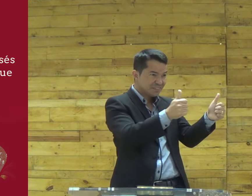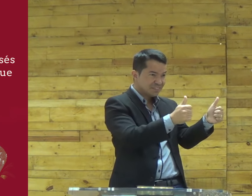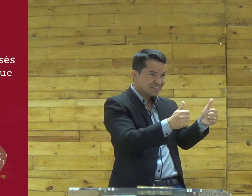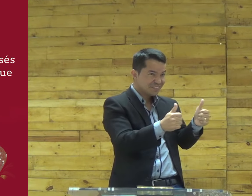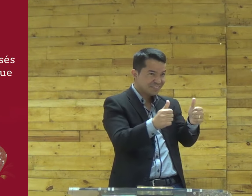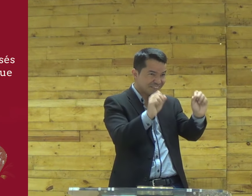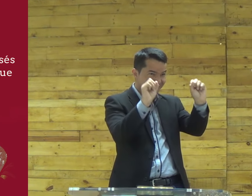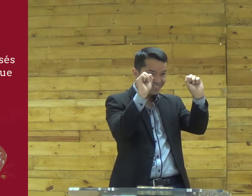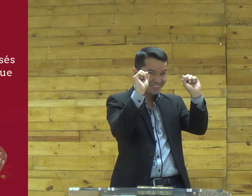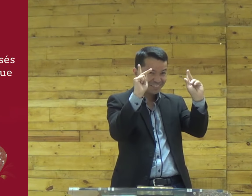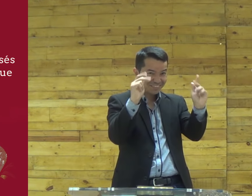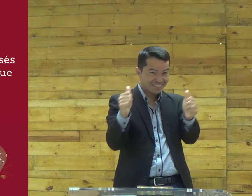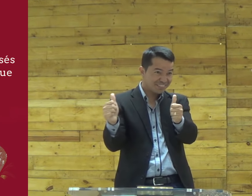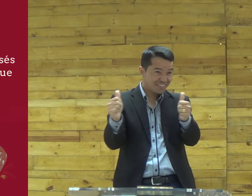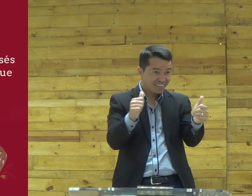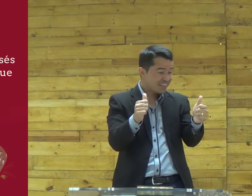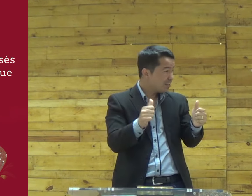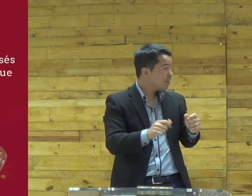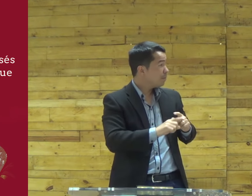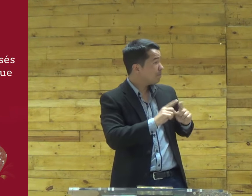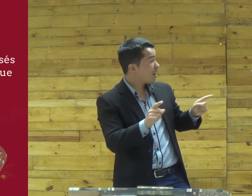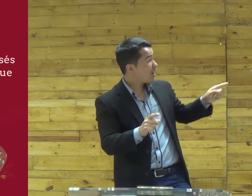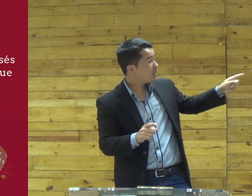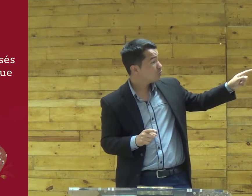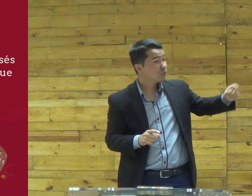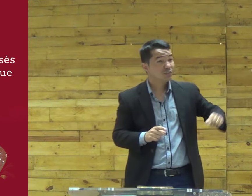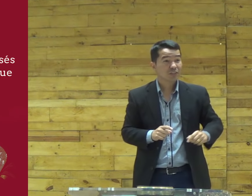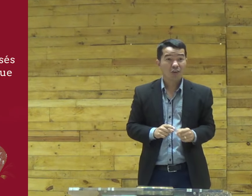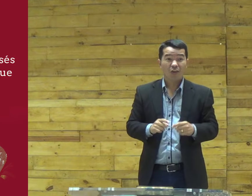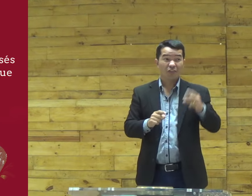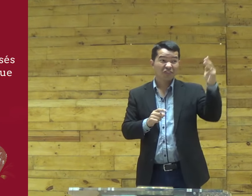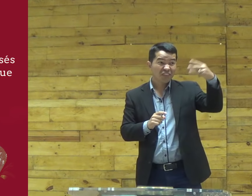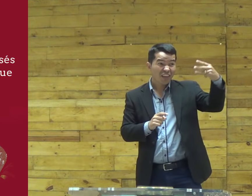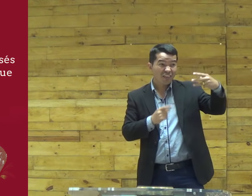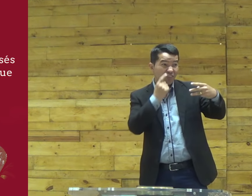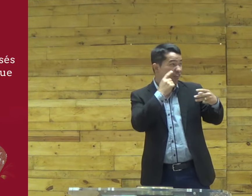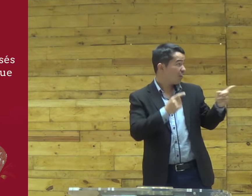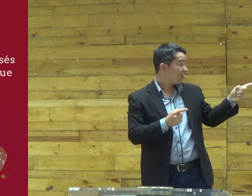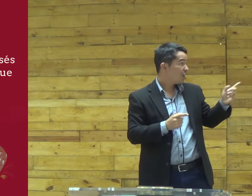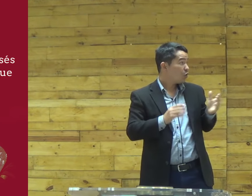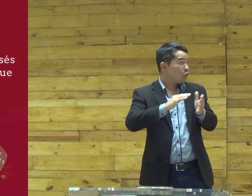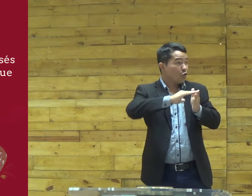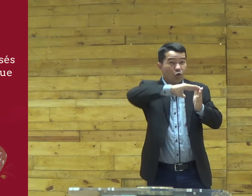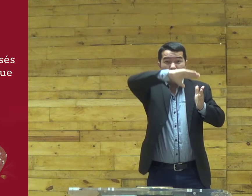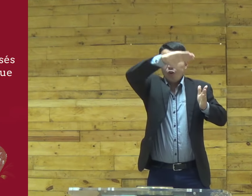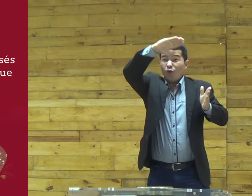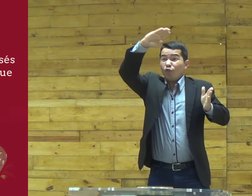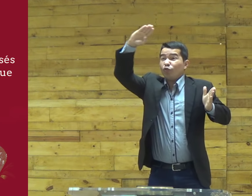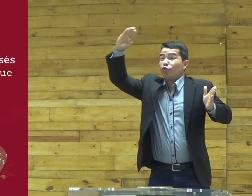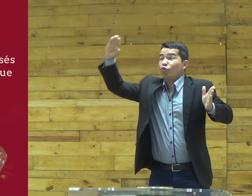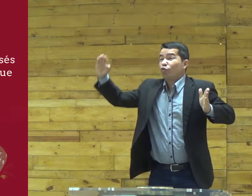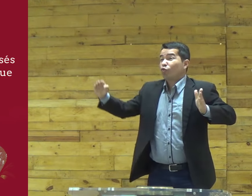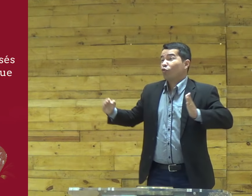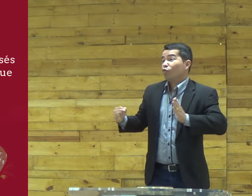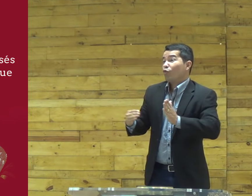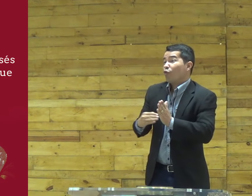tá? Ele não somente escreveu Levítico, escreveu o Petco inteiro. E é o terceiro tópico que você vê ali,